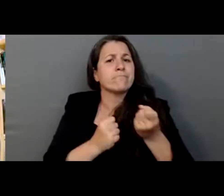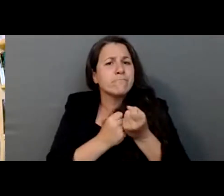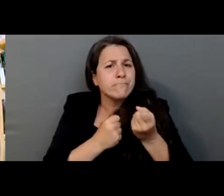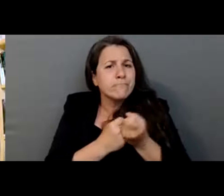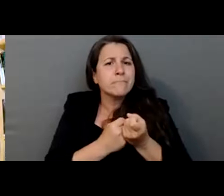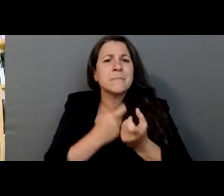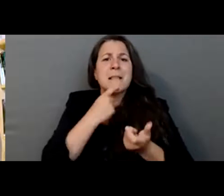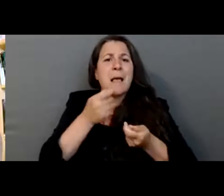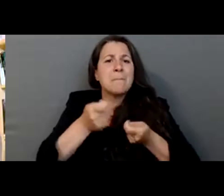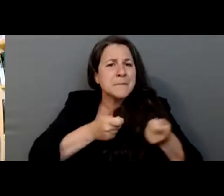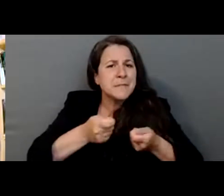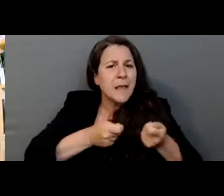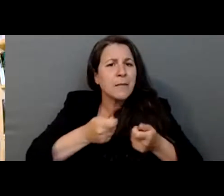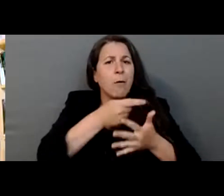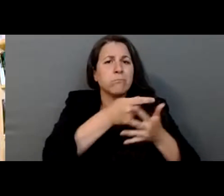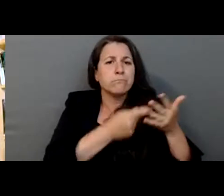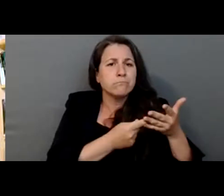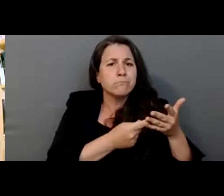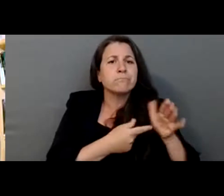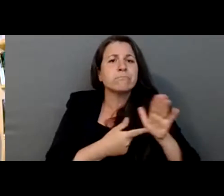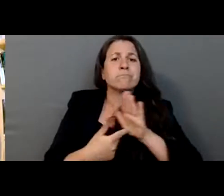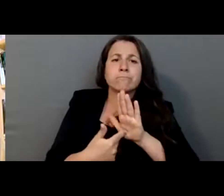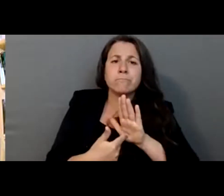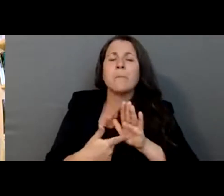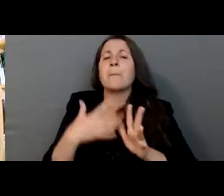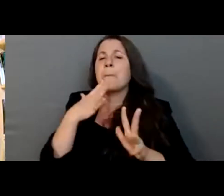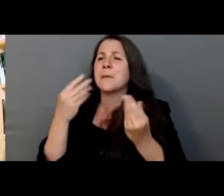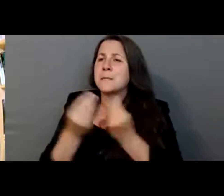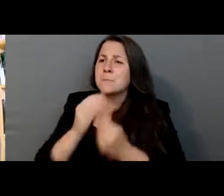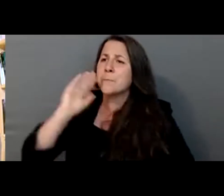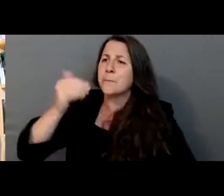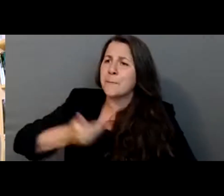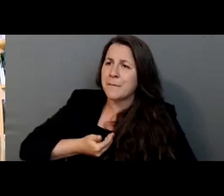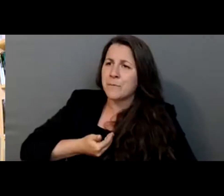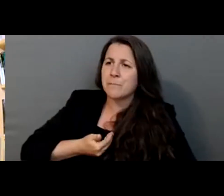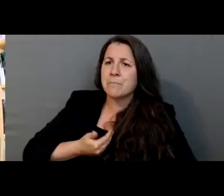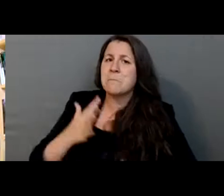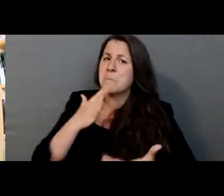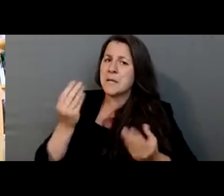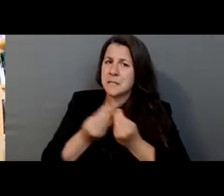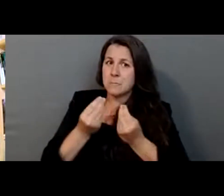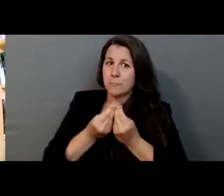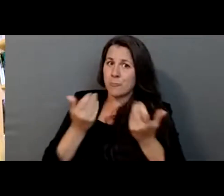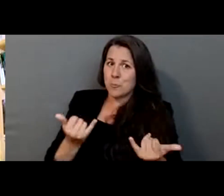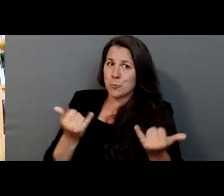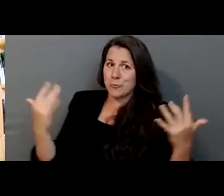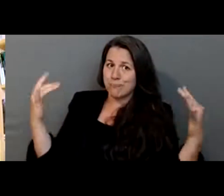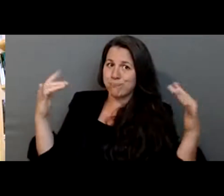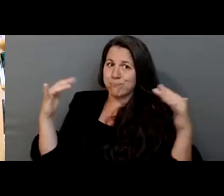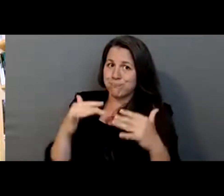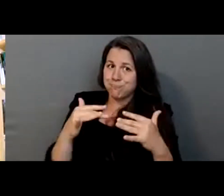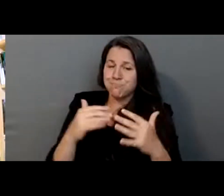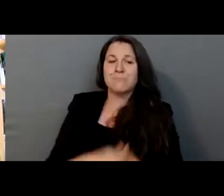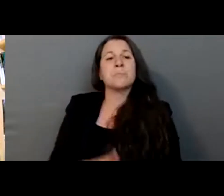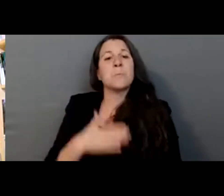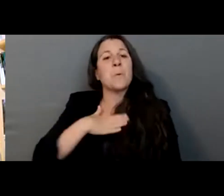et administratrices, je vous souhaite la bienvenue et merci d'être présents et présentes en aussi grand nombre. Je me